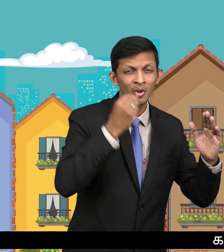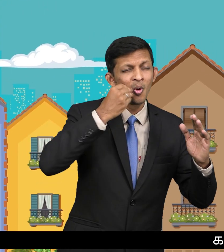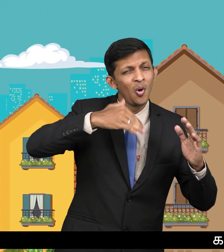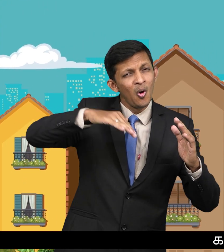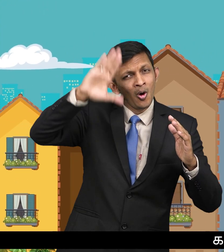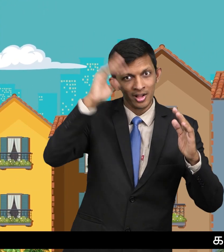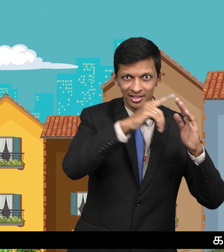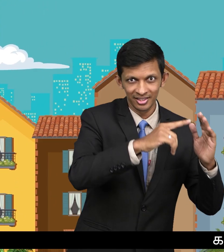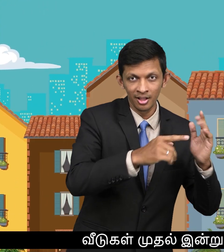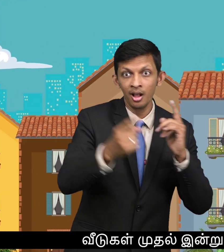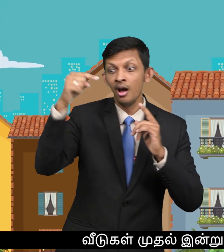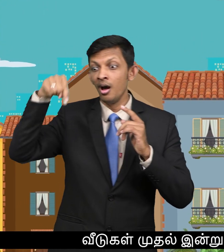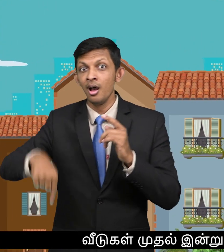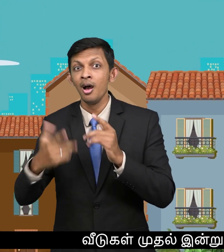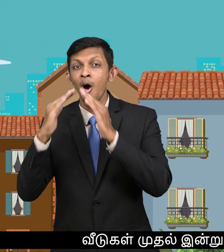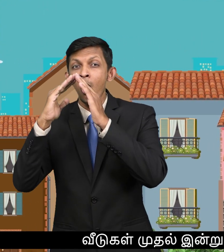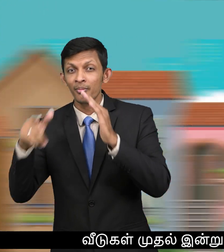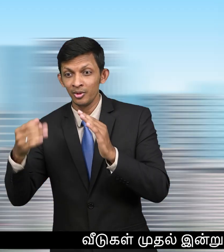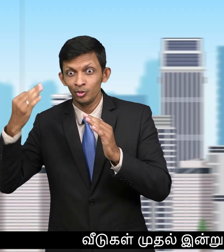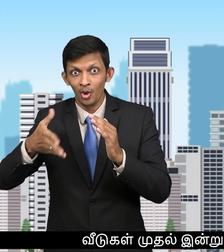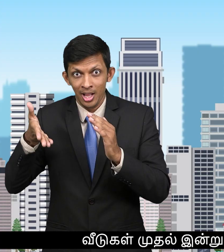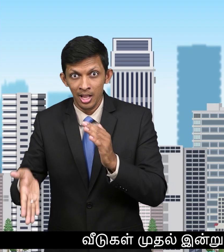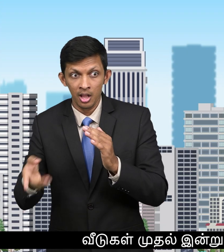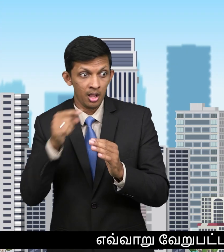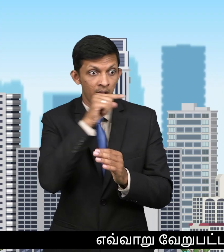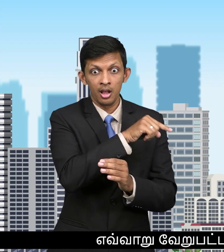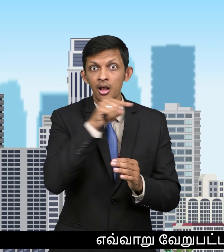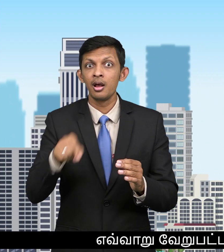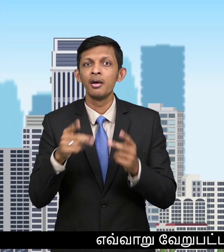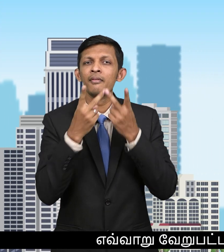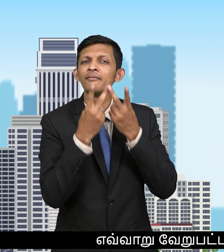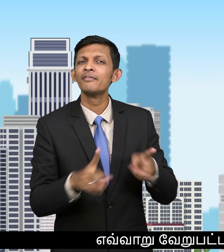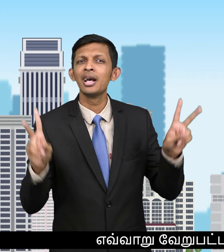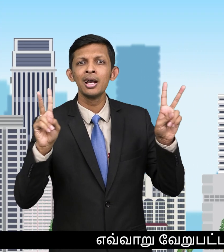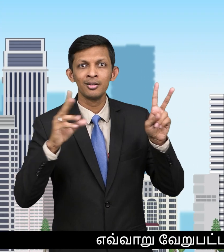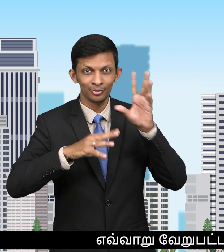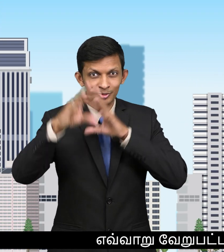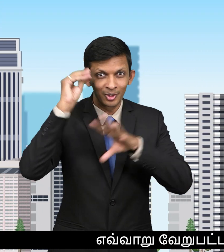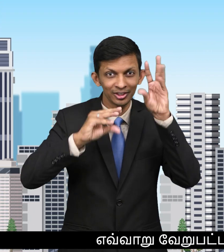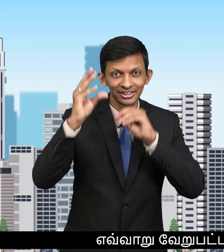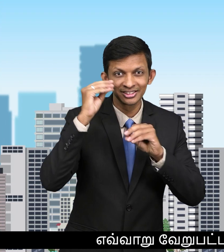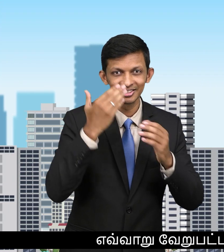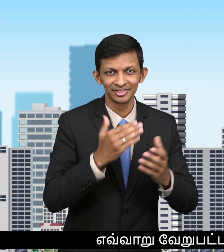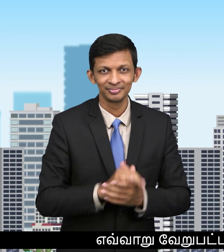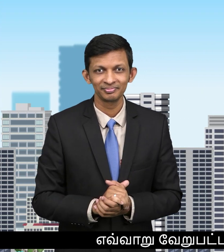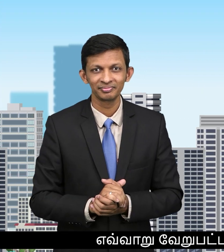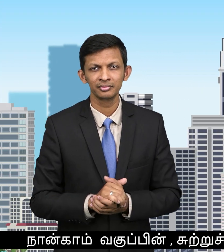கடந்த கால வீடுகள் முதல் இன்று நாம் வசிக்கும் வீடுகள் வரை எவ்வாறு வேறுபட்டன என்பதை